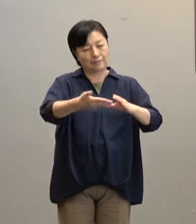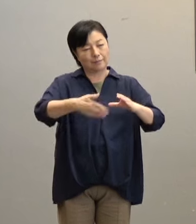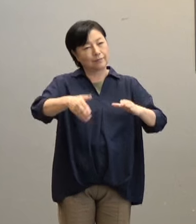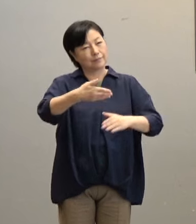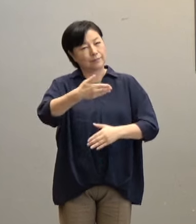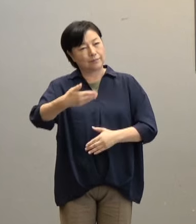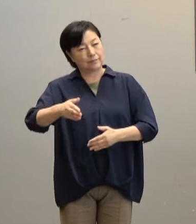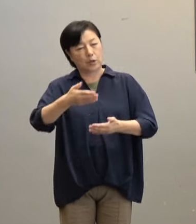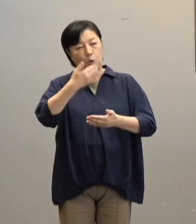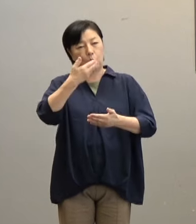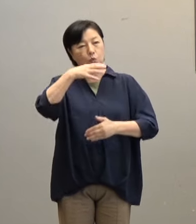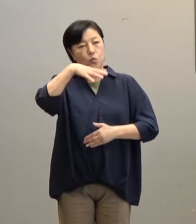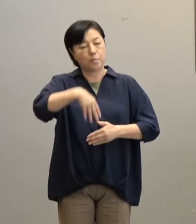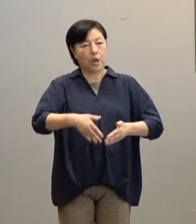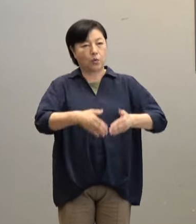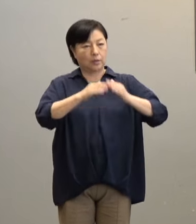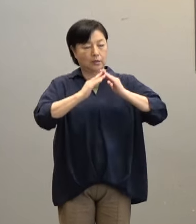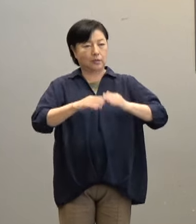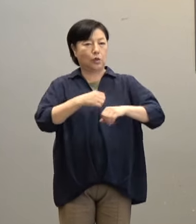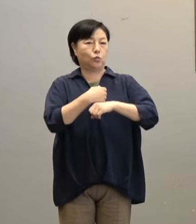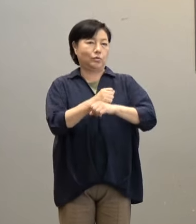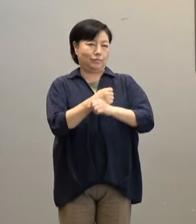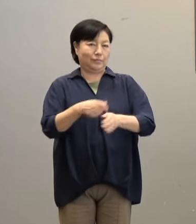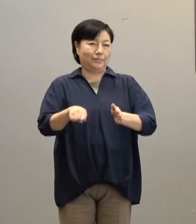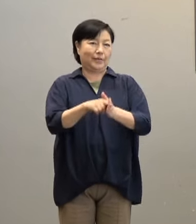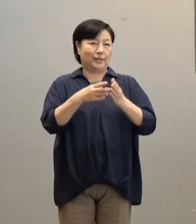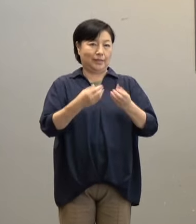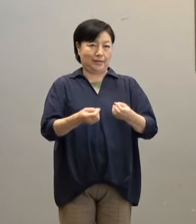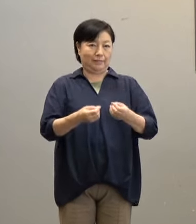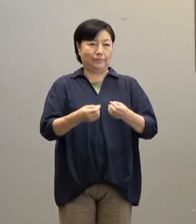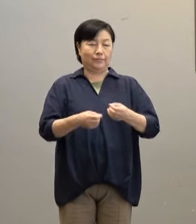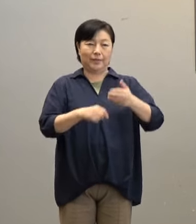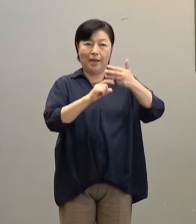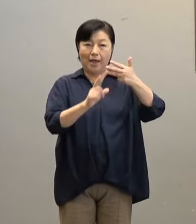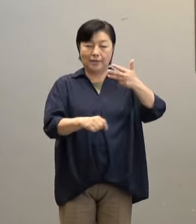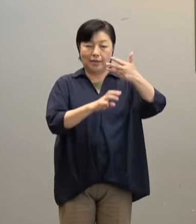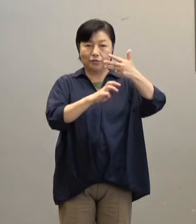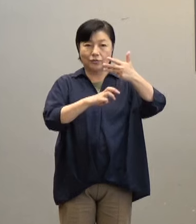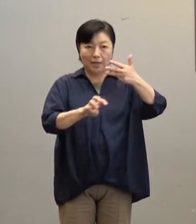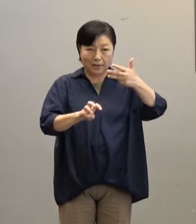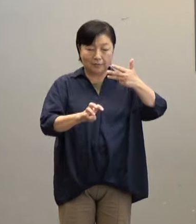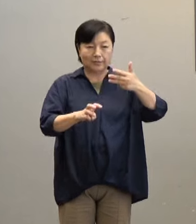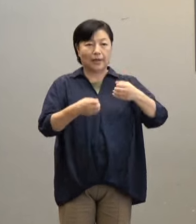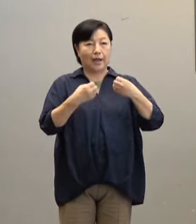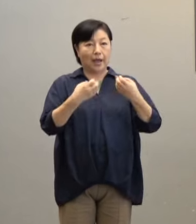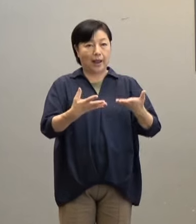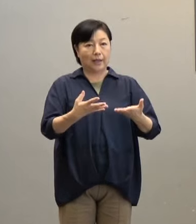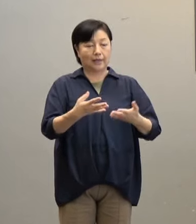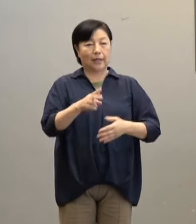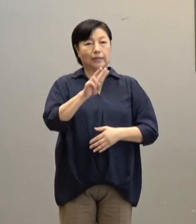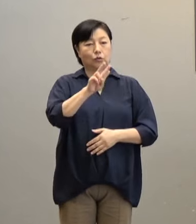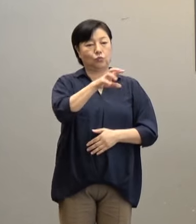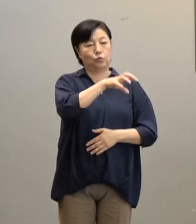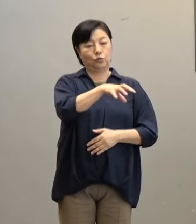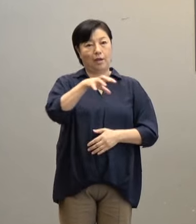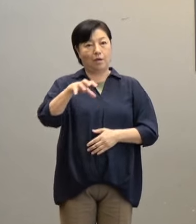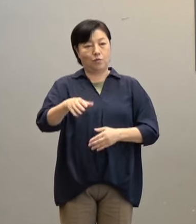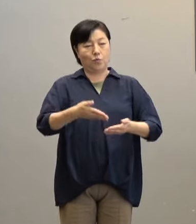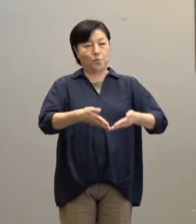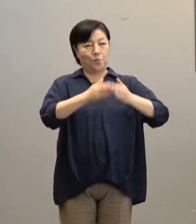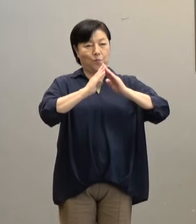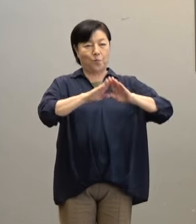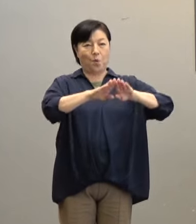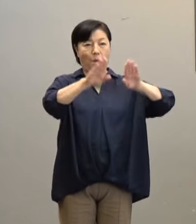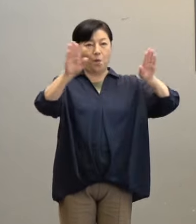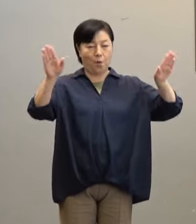の設置に向け取り組んでまいりました。この度、来月8月30日に、新たに2つの施設をオープンすることとなりました